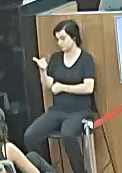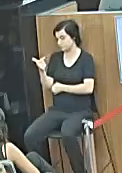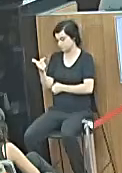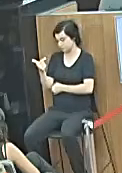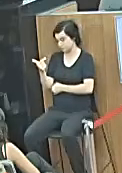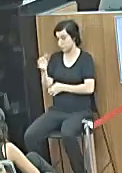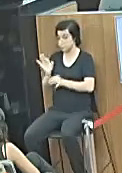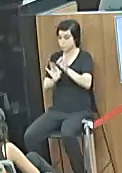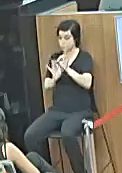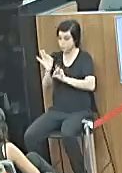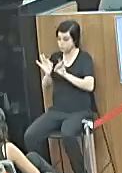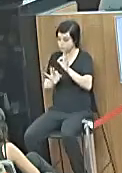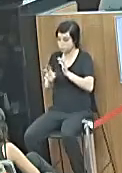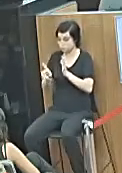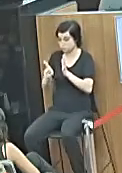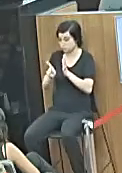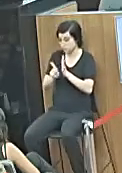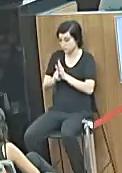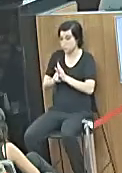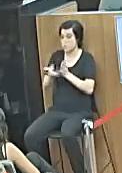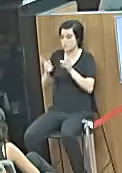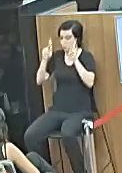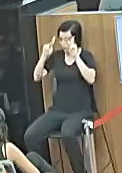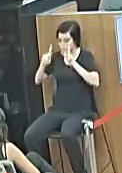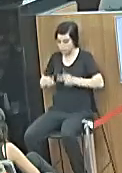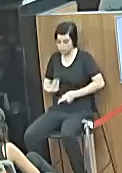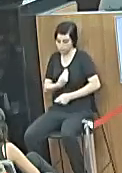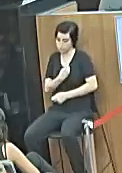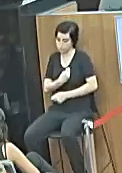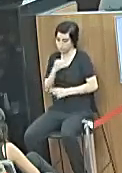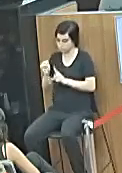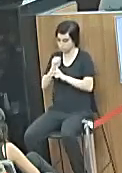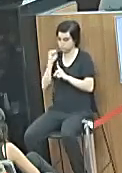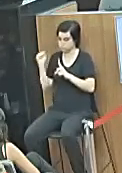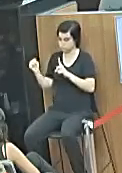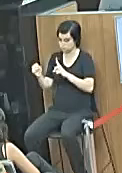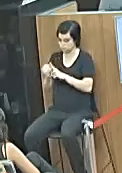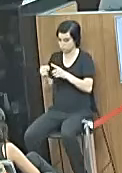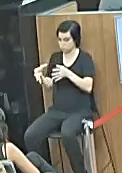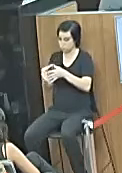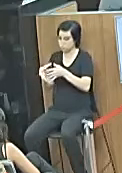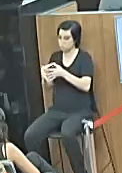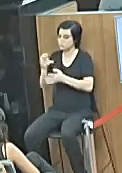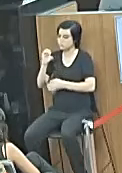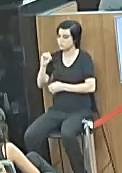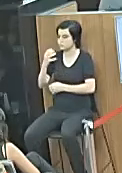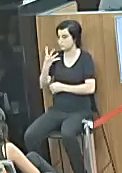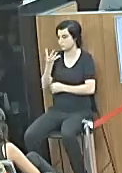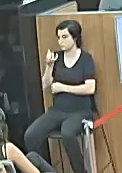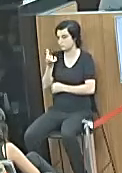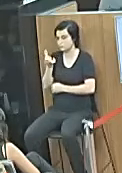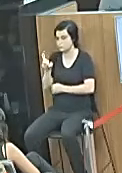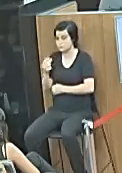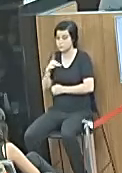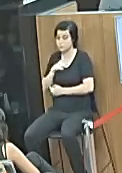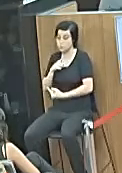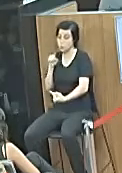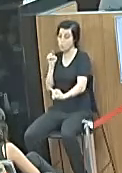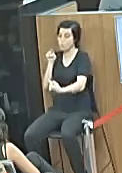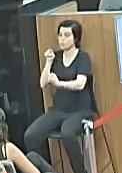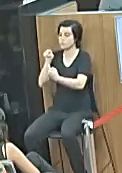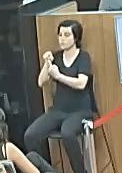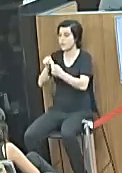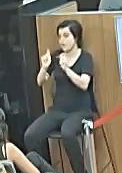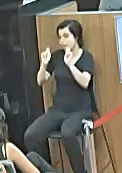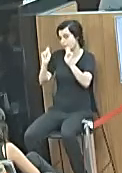programação da cidadania e participação social do programa 0 46 visando a